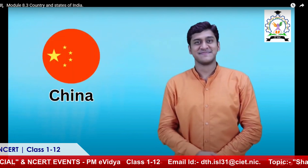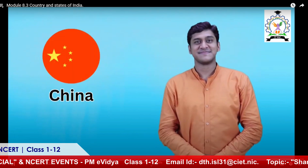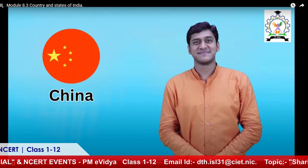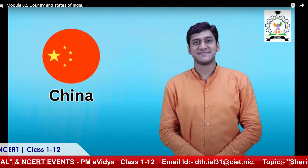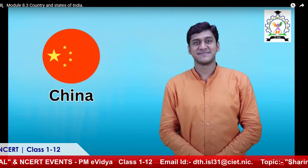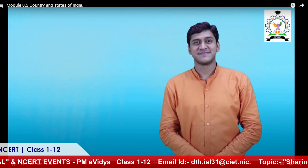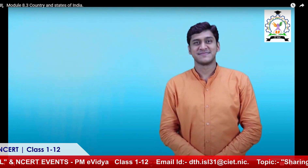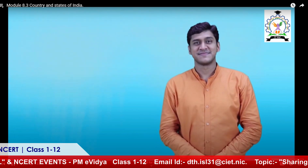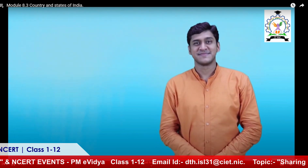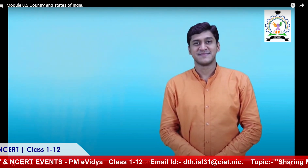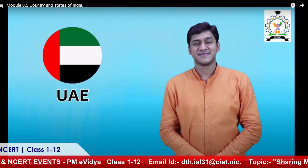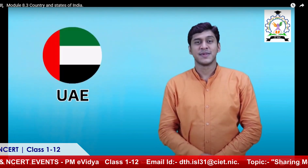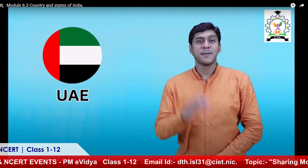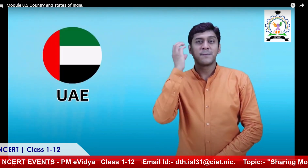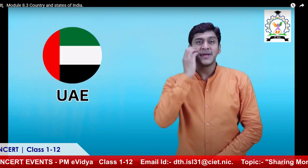चाइना,